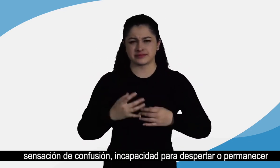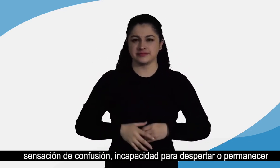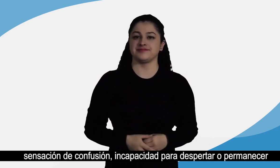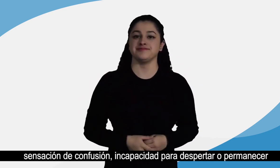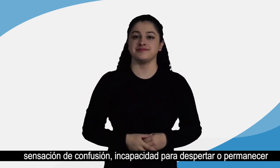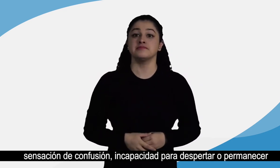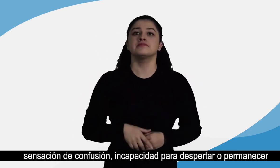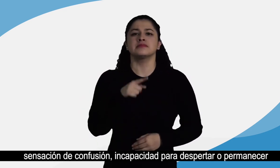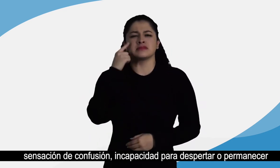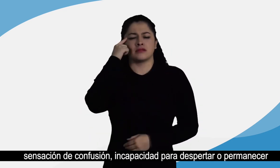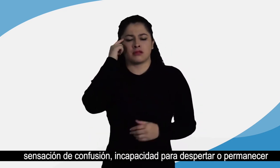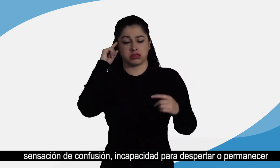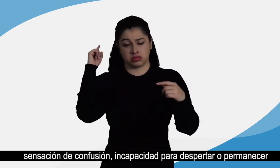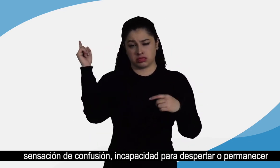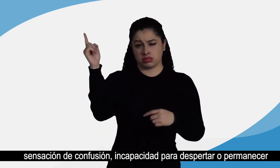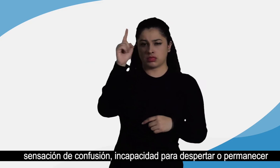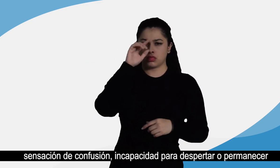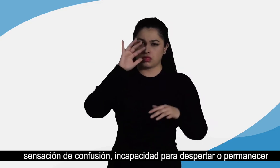Sensación de confusión 14.